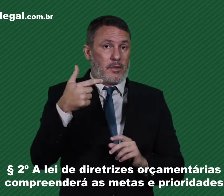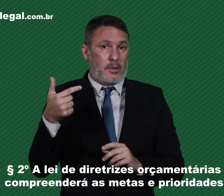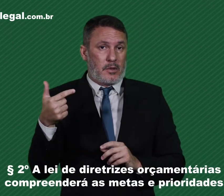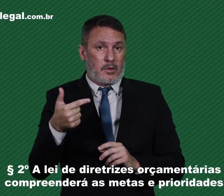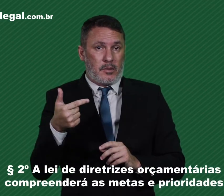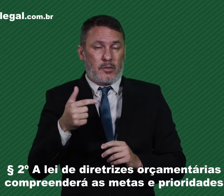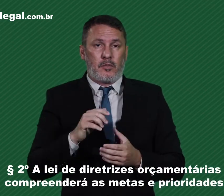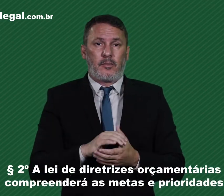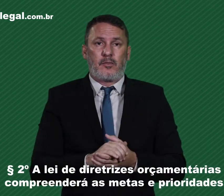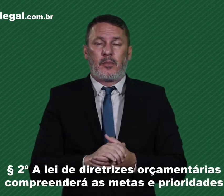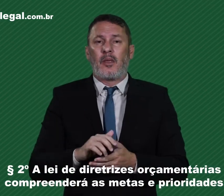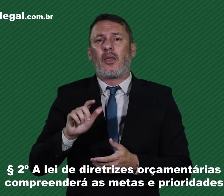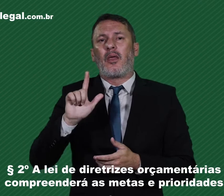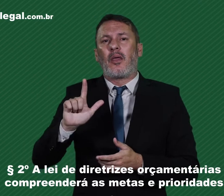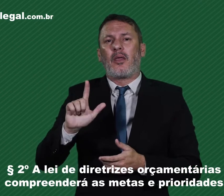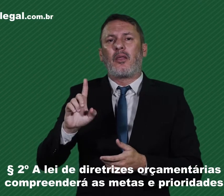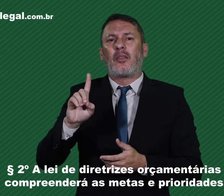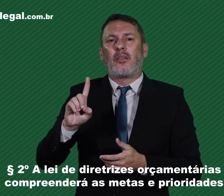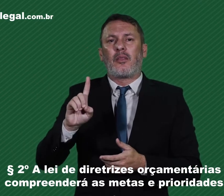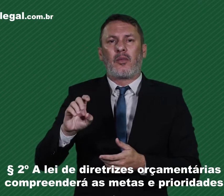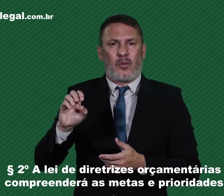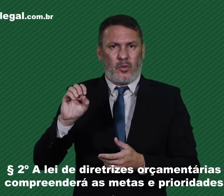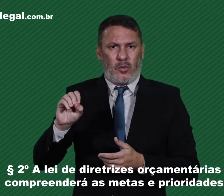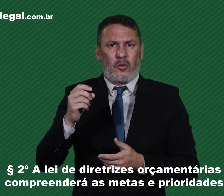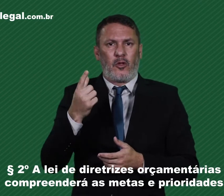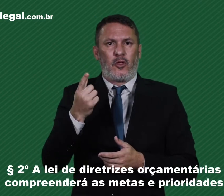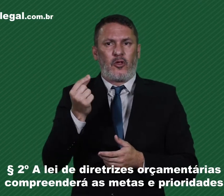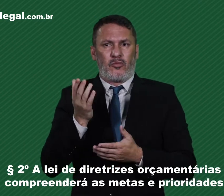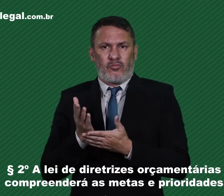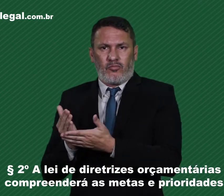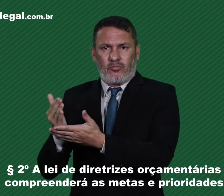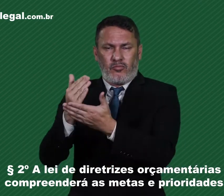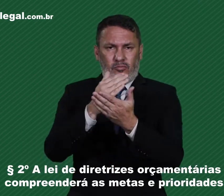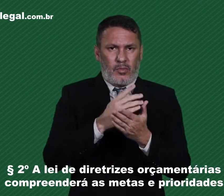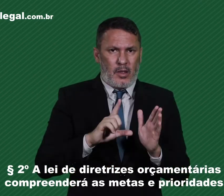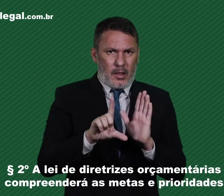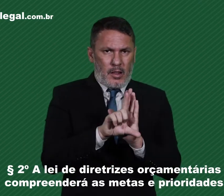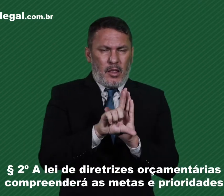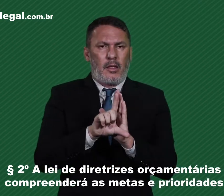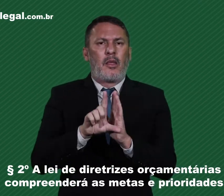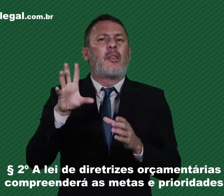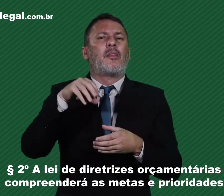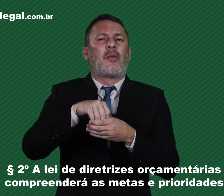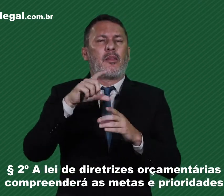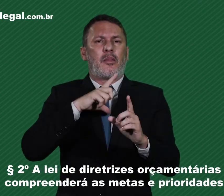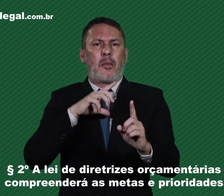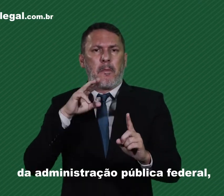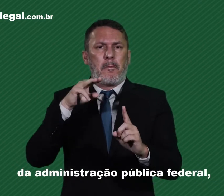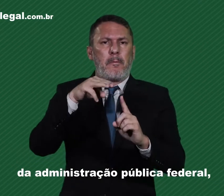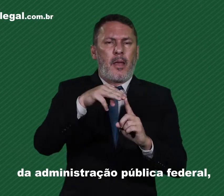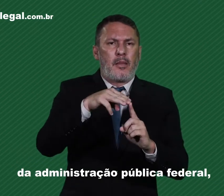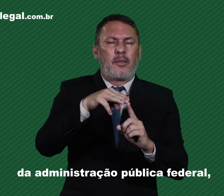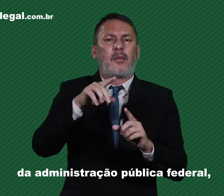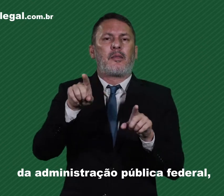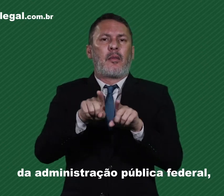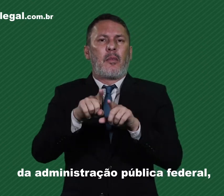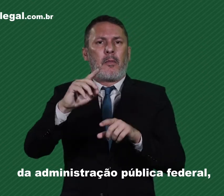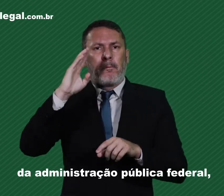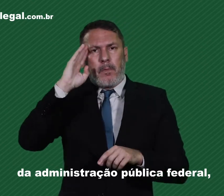segundo a lei de diretrizes orçamentárias compreenderá as metas e prioridades da administração pública